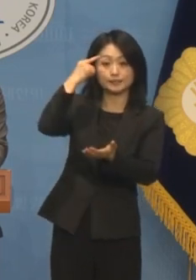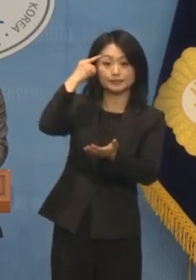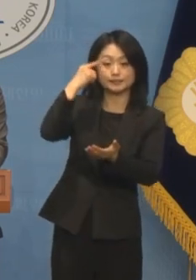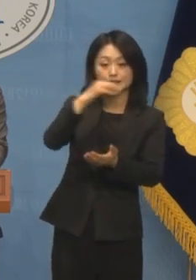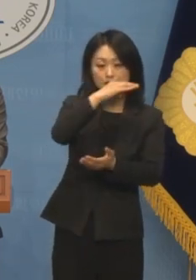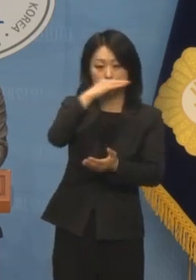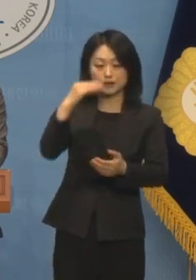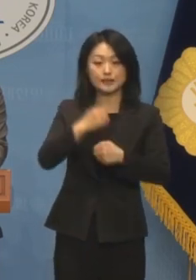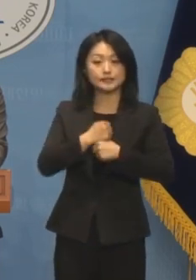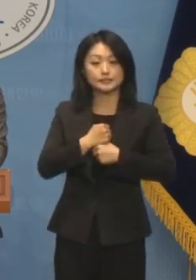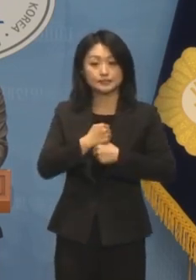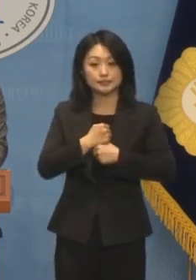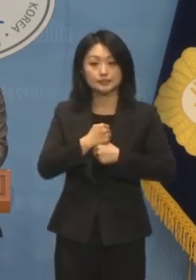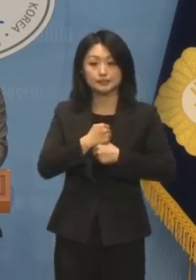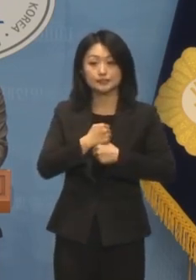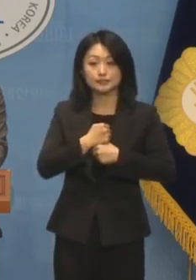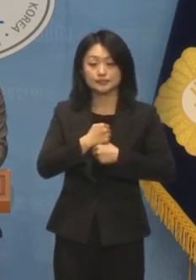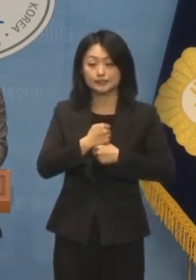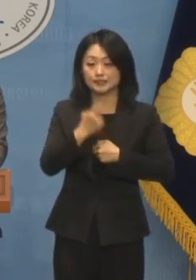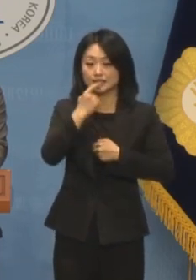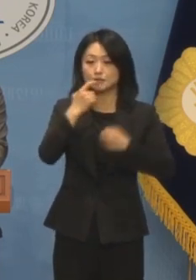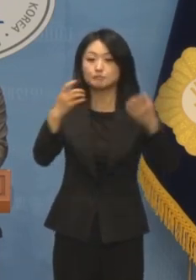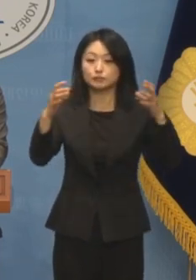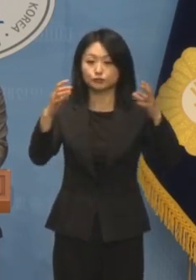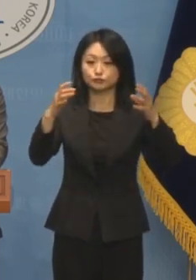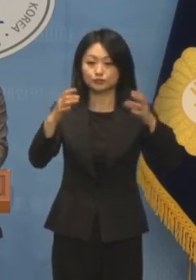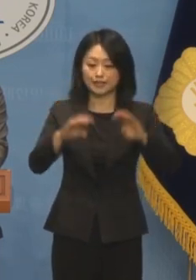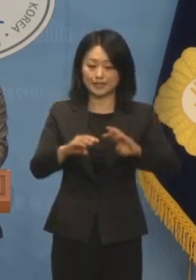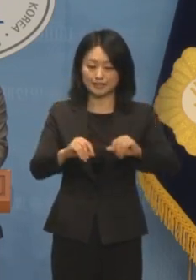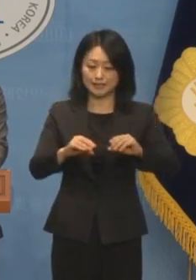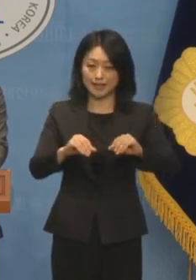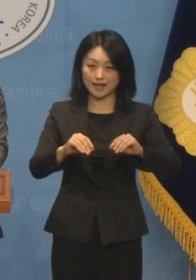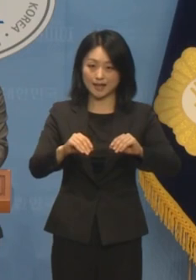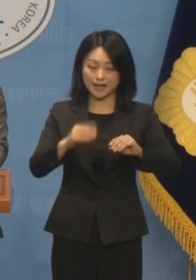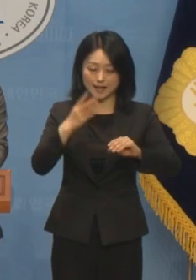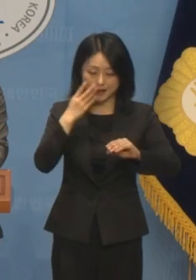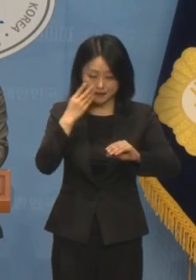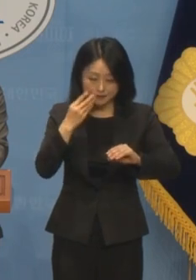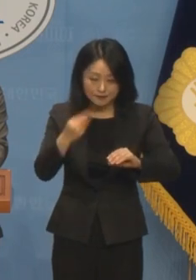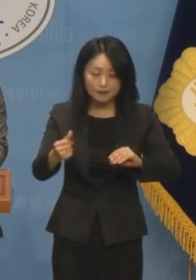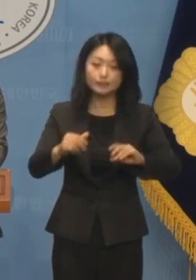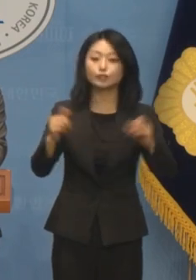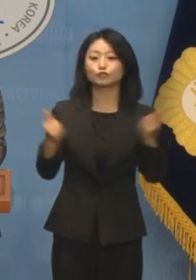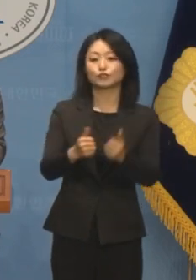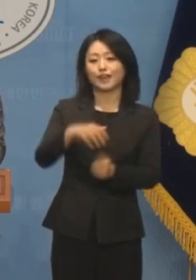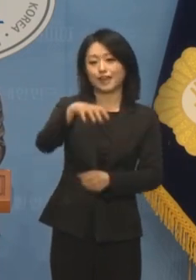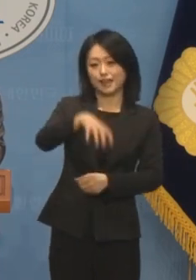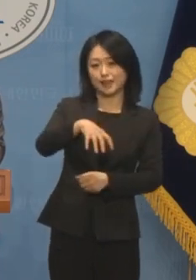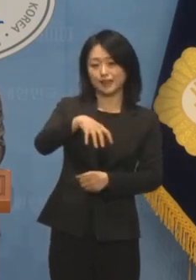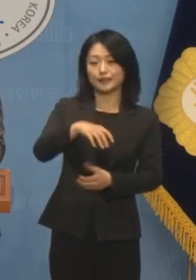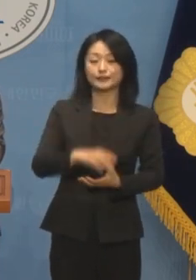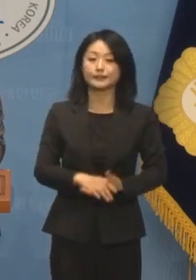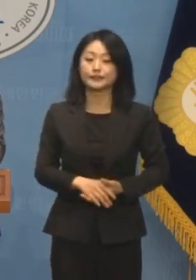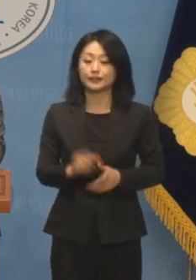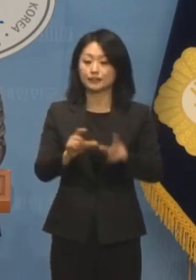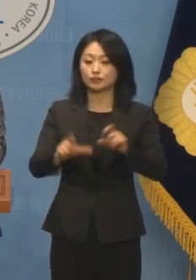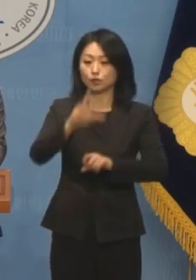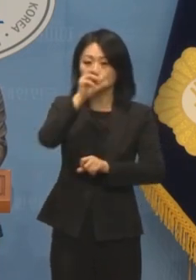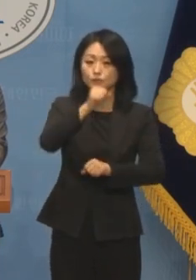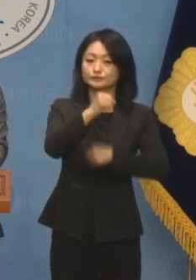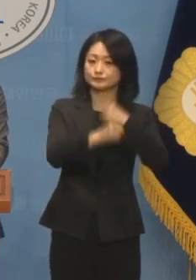제대로 지켜지는 민주주의 토양이 비옥해지는 그런 국회, 더 나은